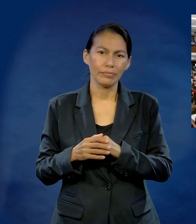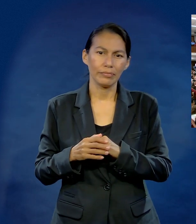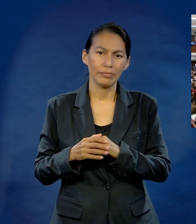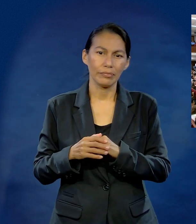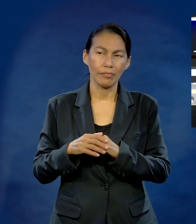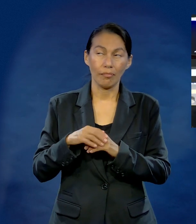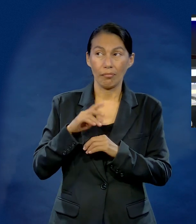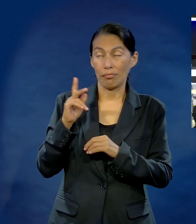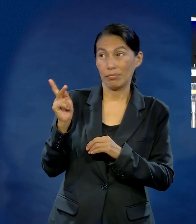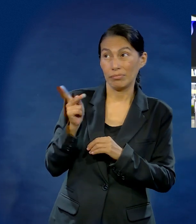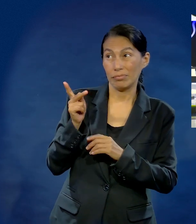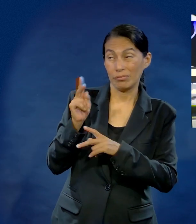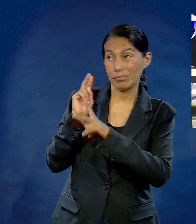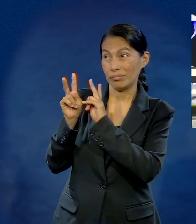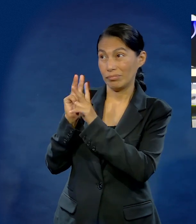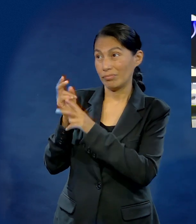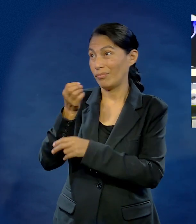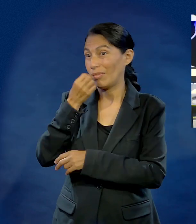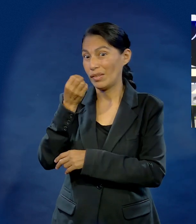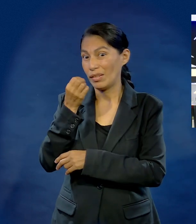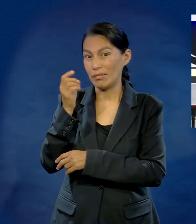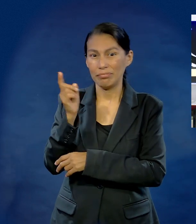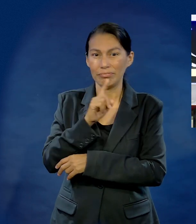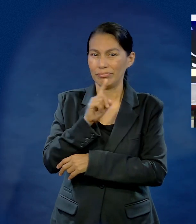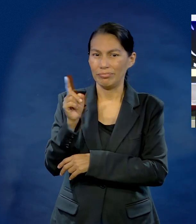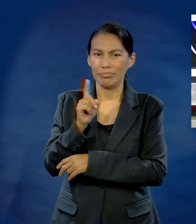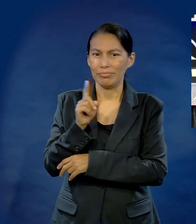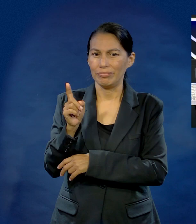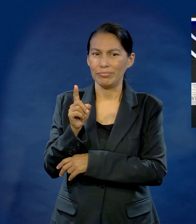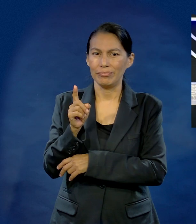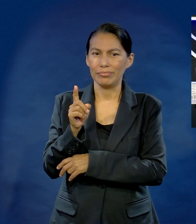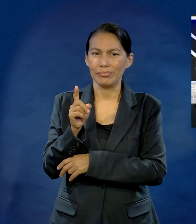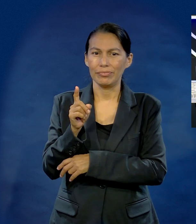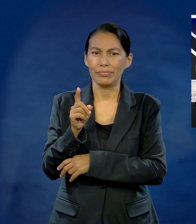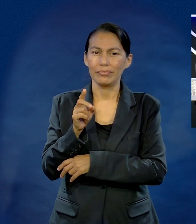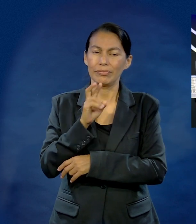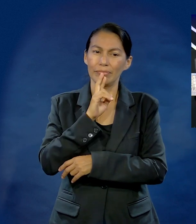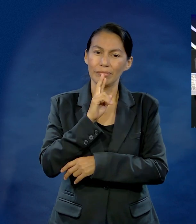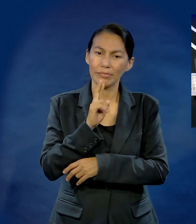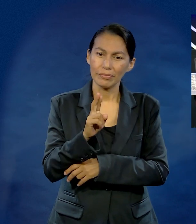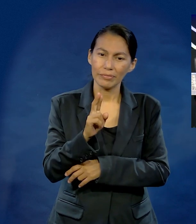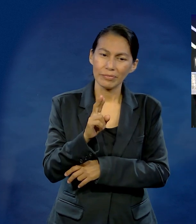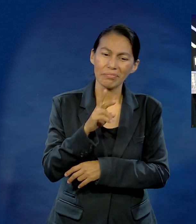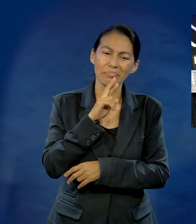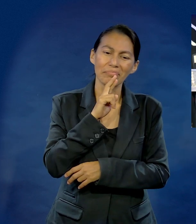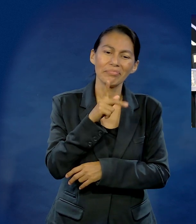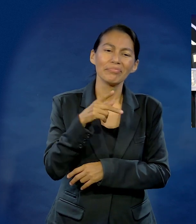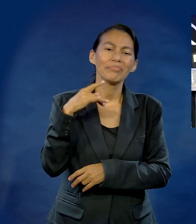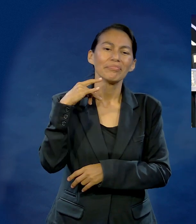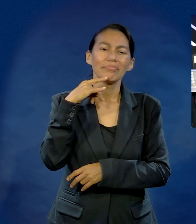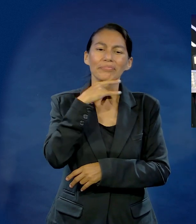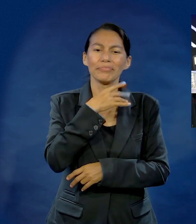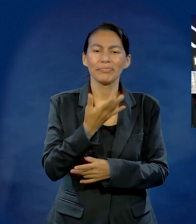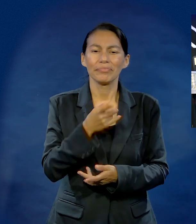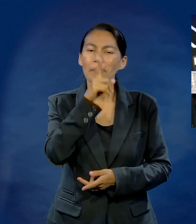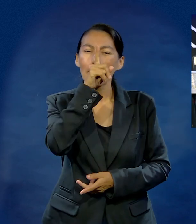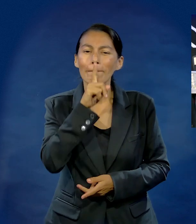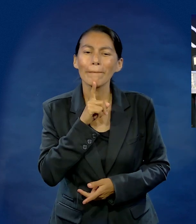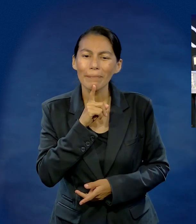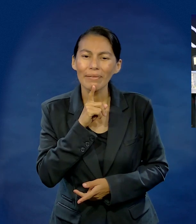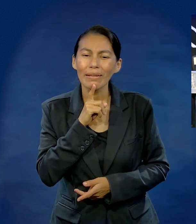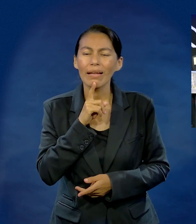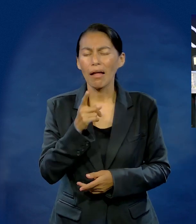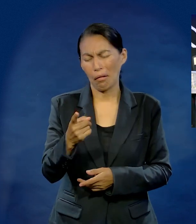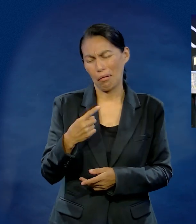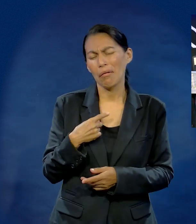podía entonces él, Sarai, sabes que antes de llegar a Egipto vamos a arrodillarnos y arrodillarse y decir, Señor, por favor que no me maten a